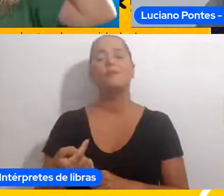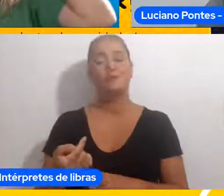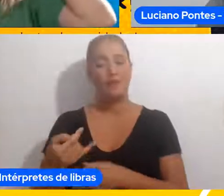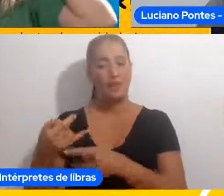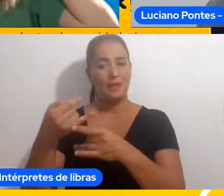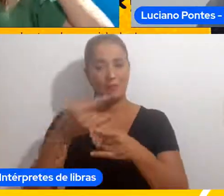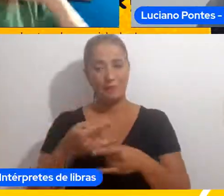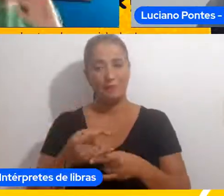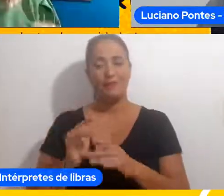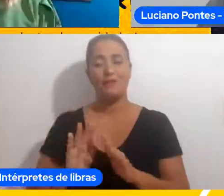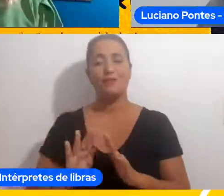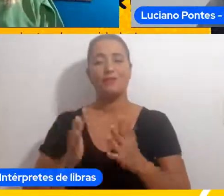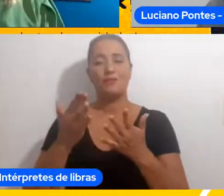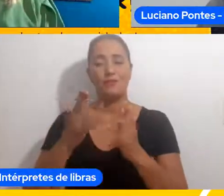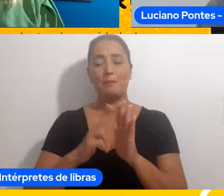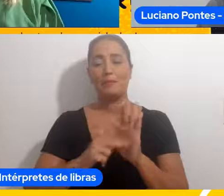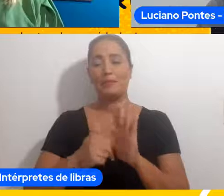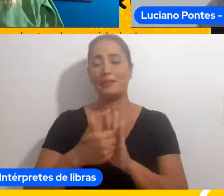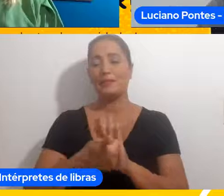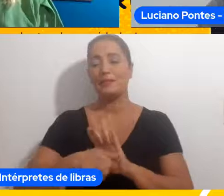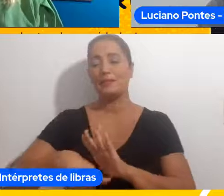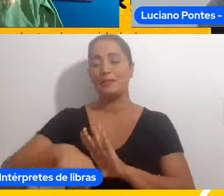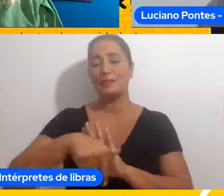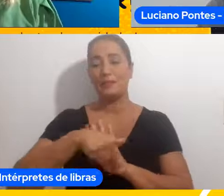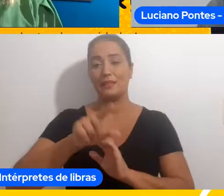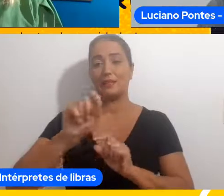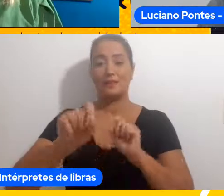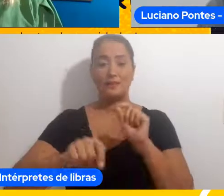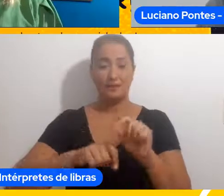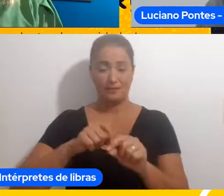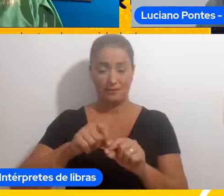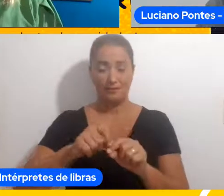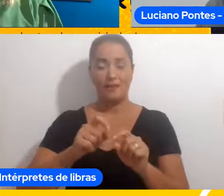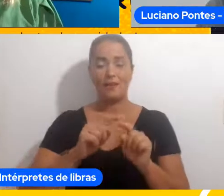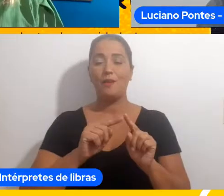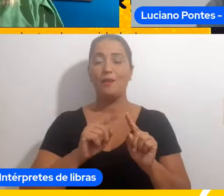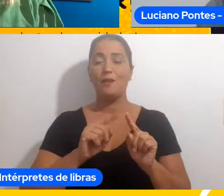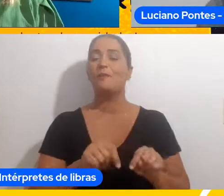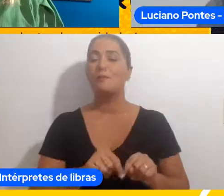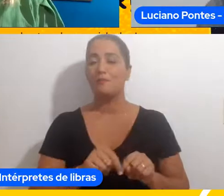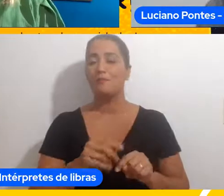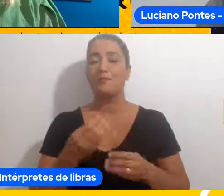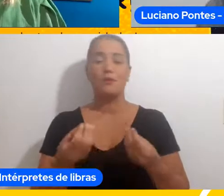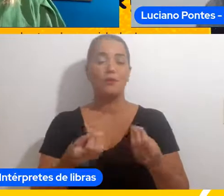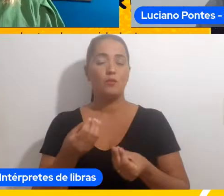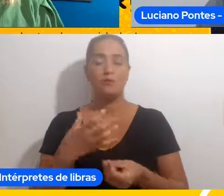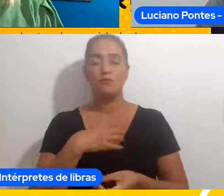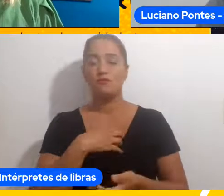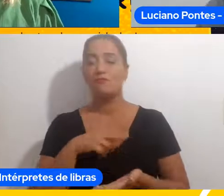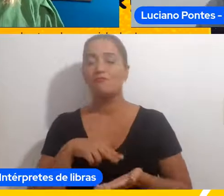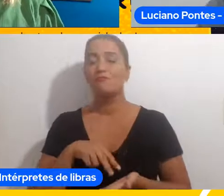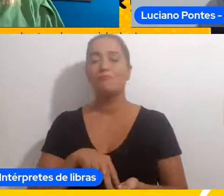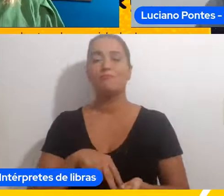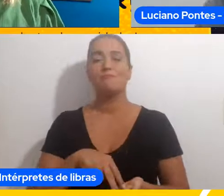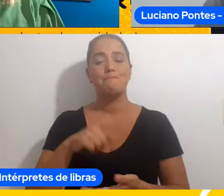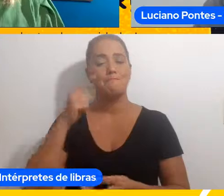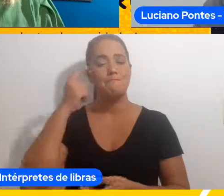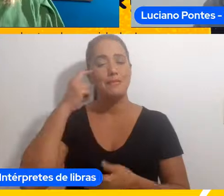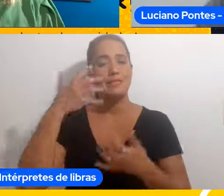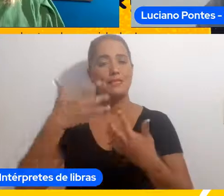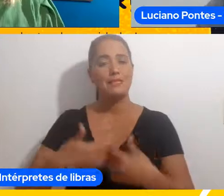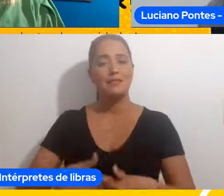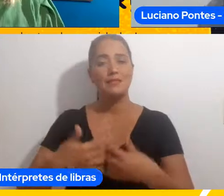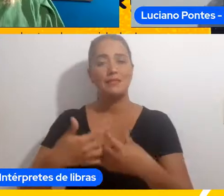o Sete, que é uma iniciativa da Fervo Projetos, uma forma de resistência ao pensamento, né, das práticas voltadas